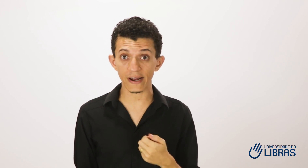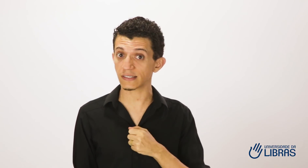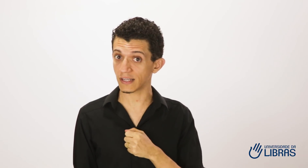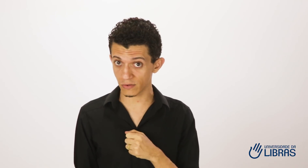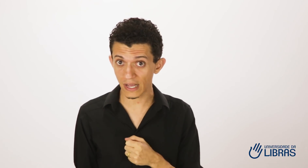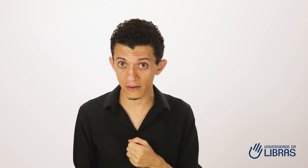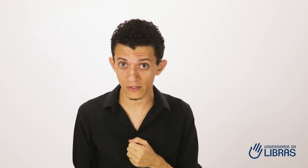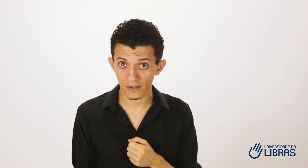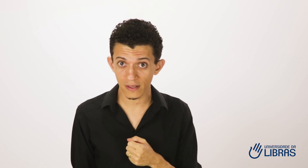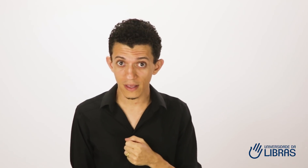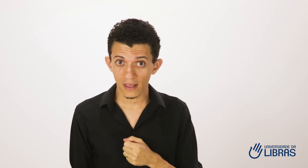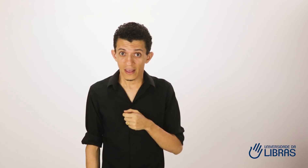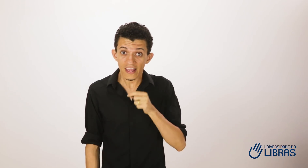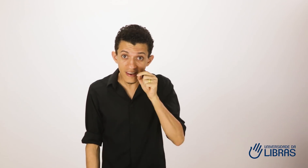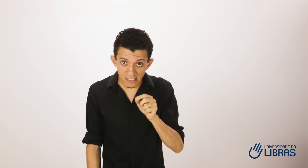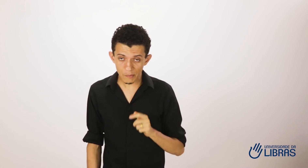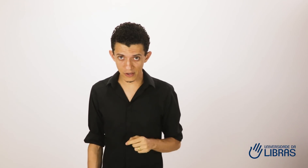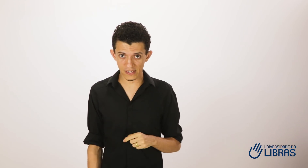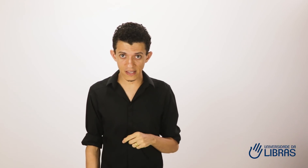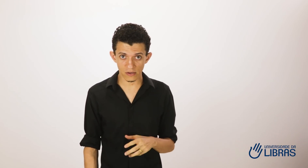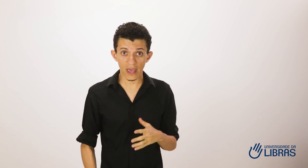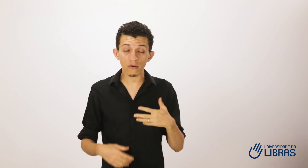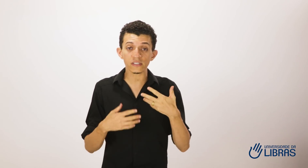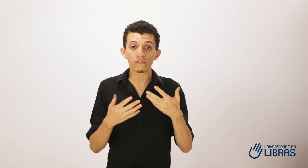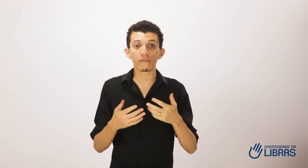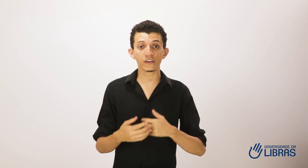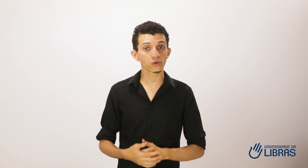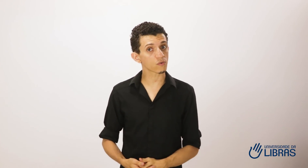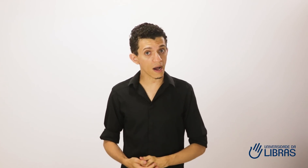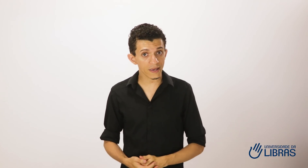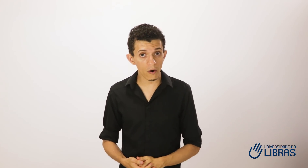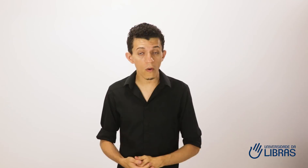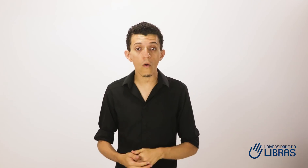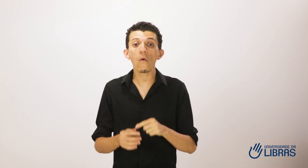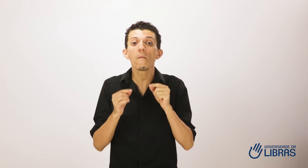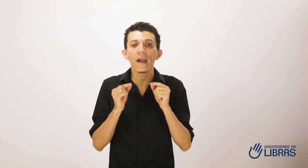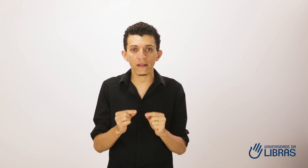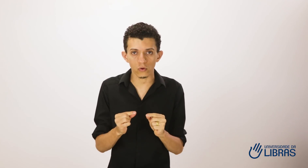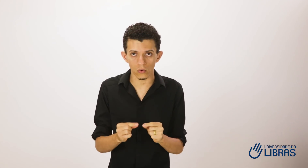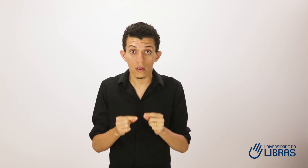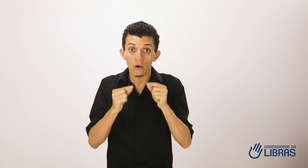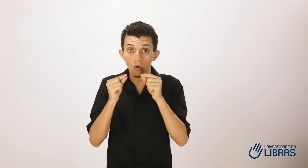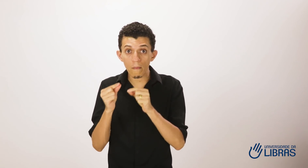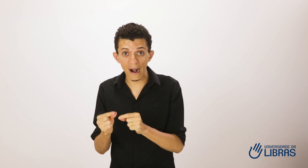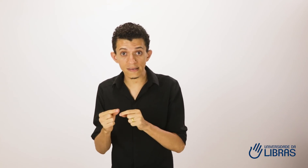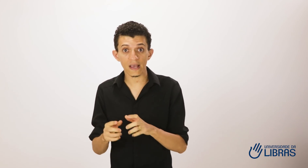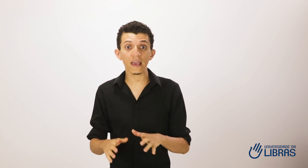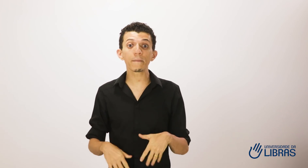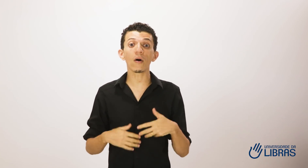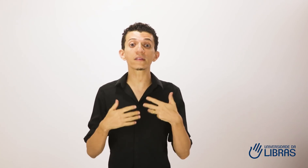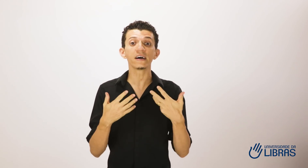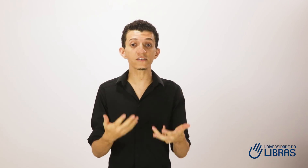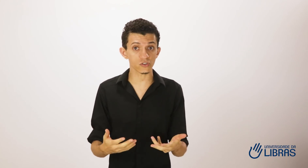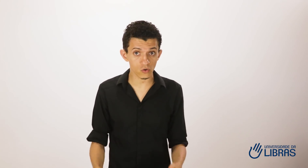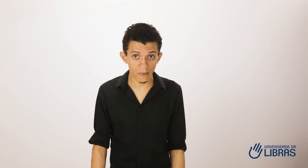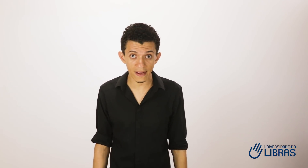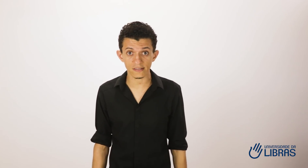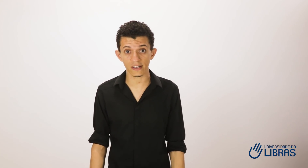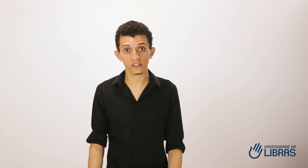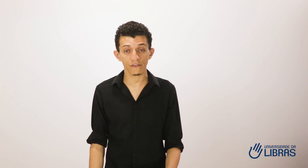esses resultados. E nesse processo, eu desenvolvi junto com a Raquel um método com base em importantes descobertas